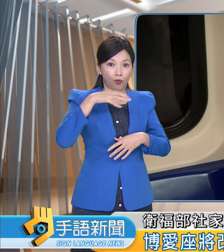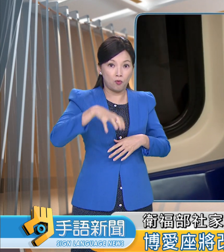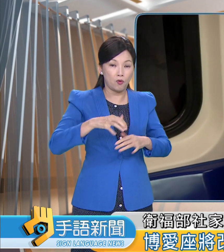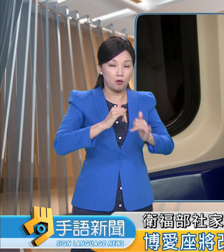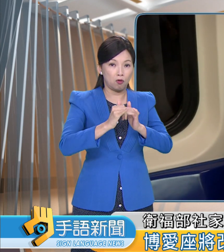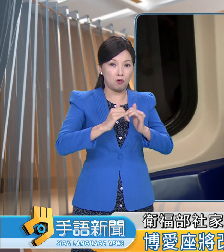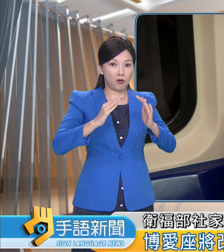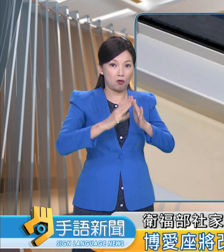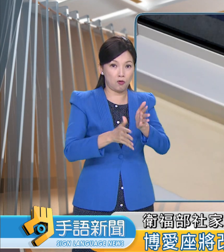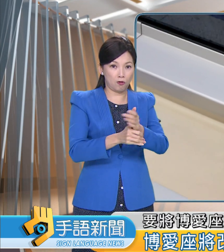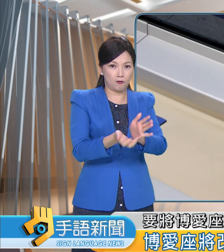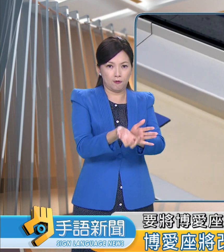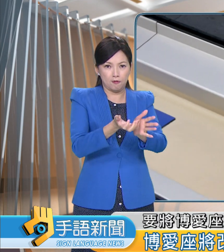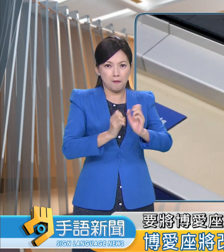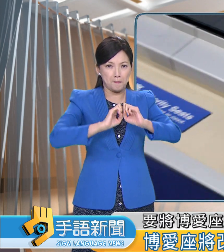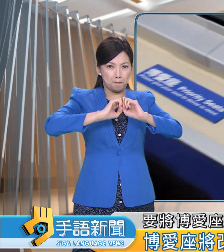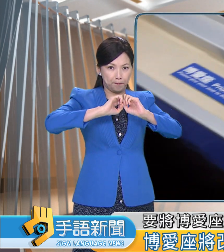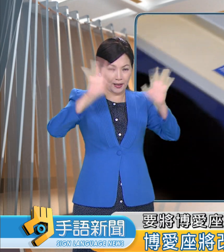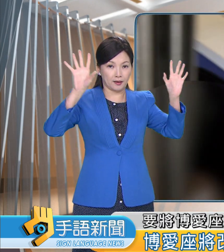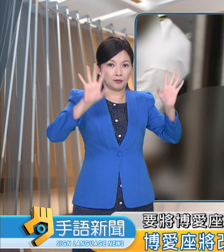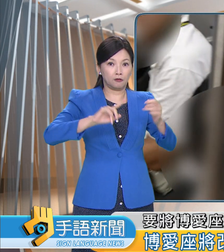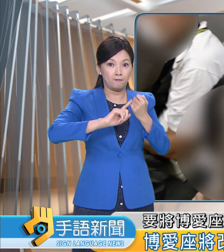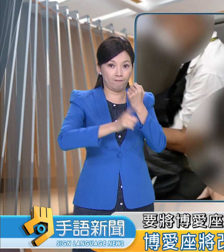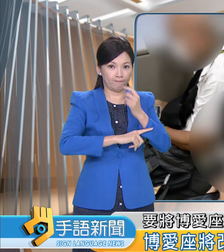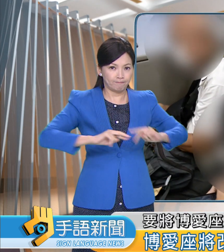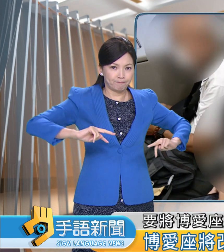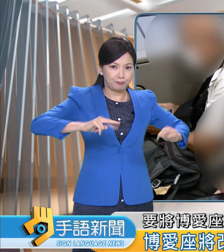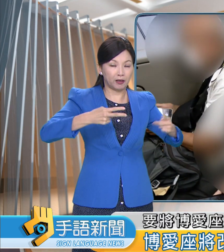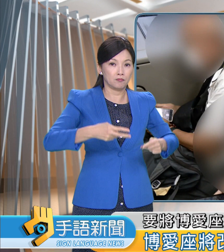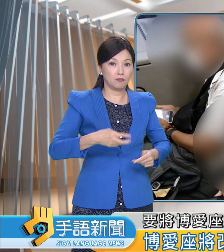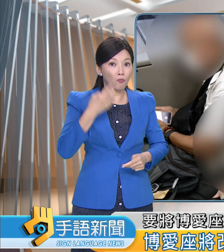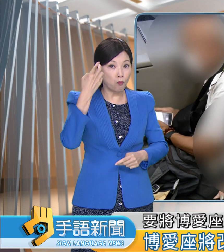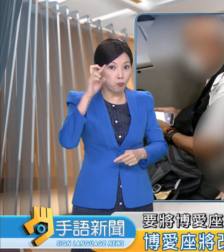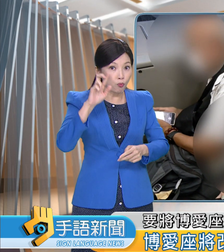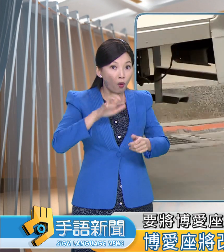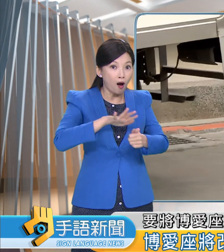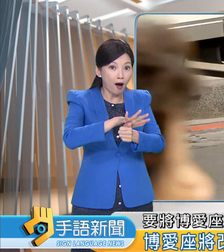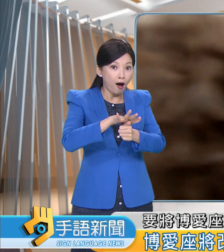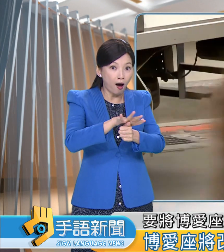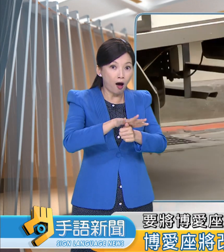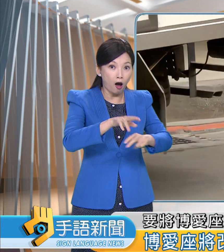正，要将博爱座改叫做优先席。